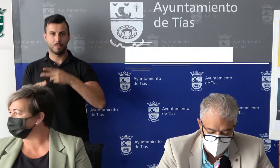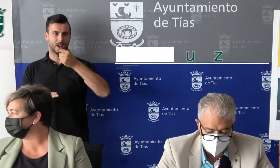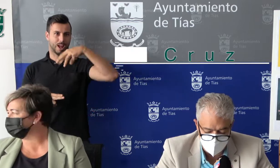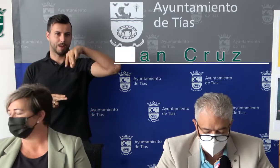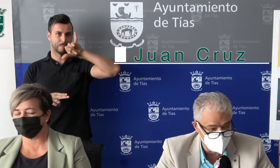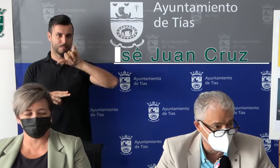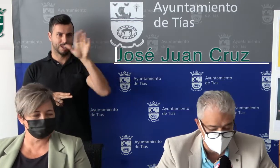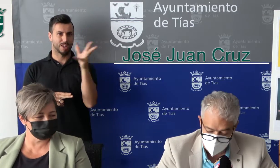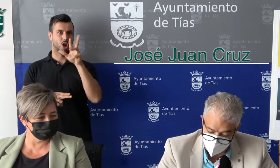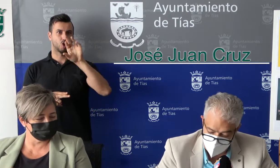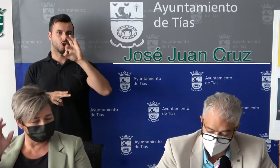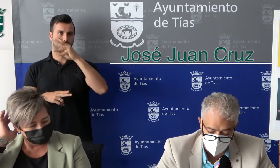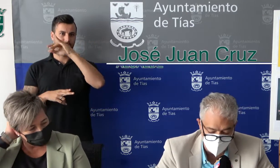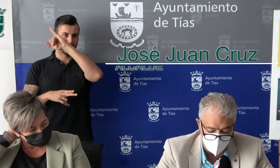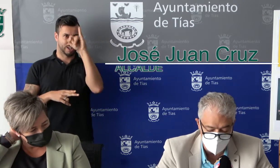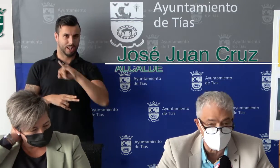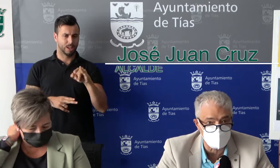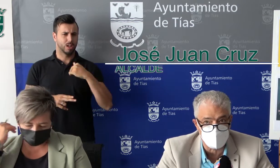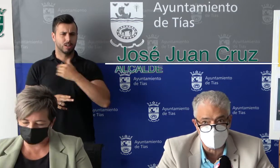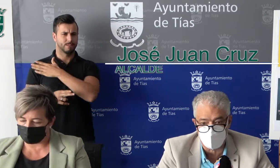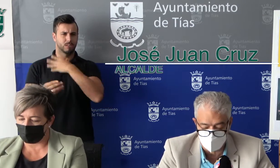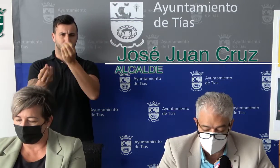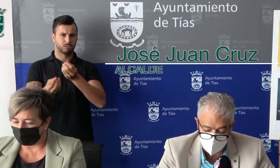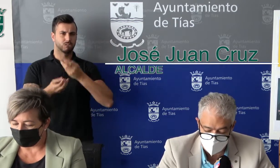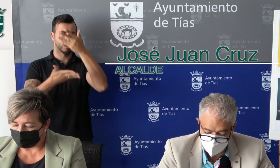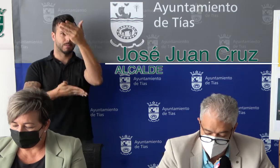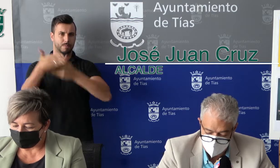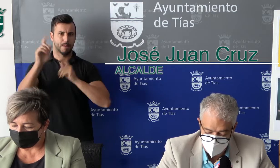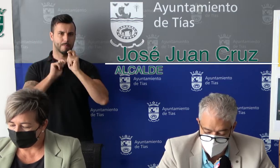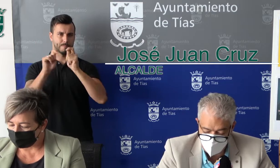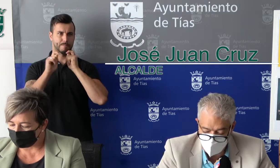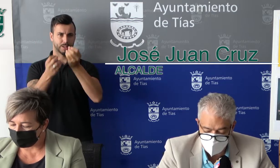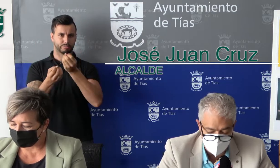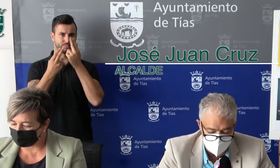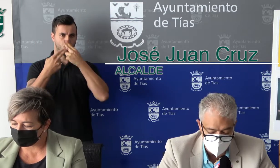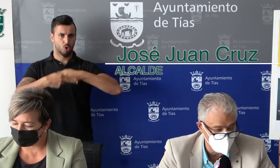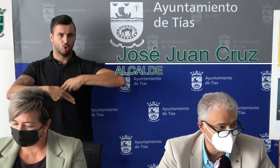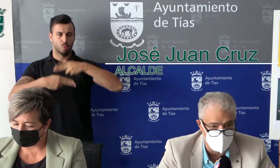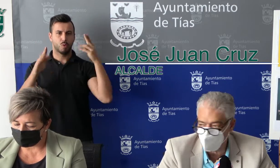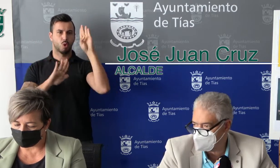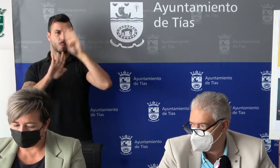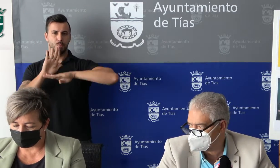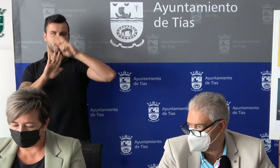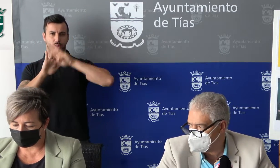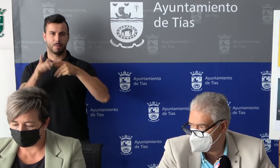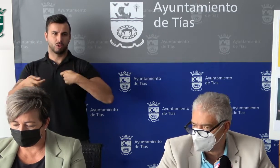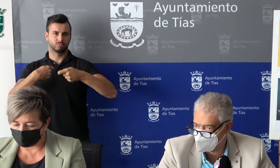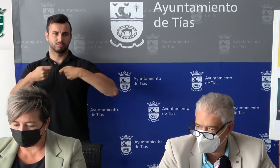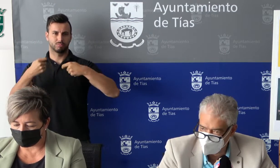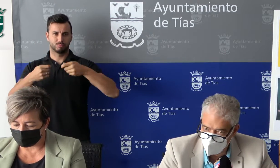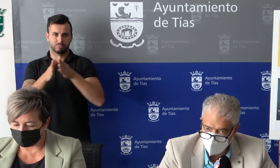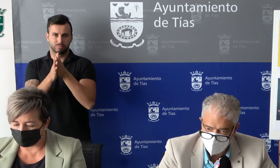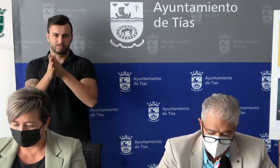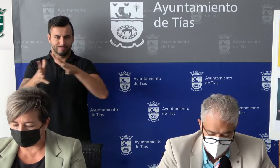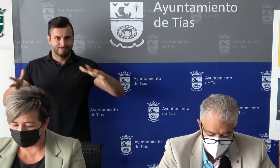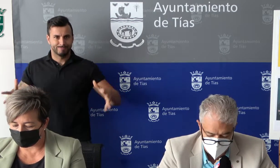Es un placer presentar en rueda de prensa un programa de actividades comerciales para noviembre y diciembre que ayuden a activar el